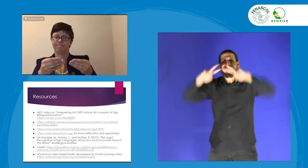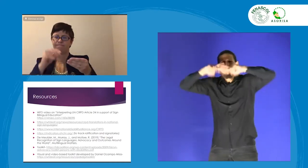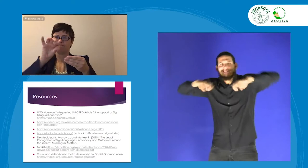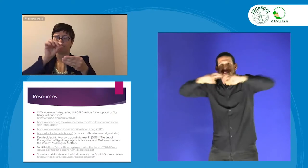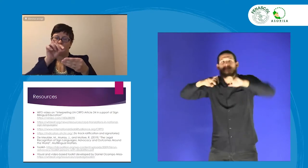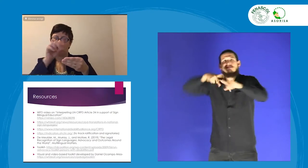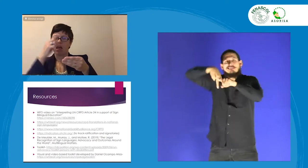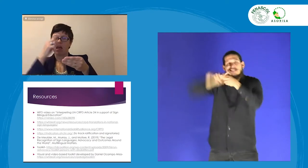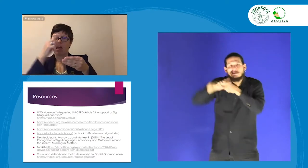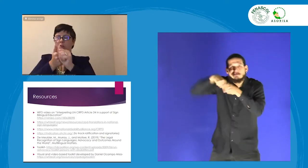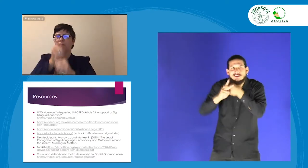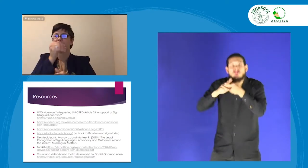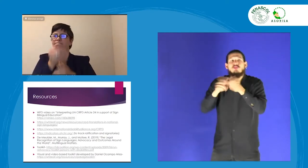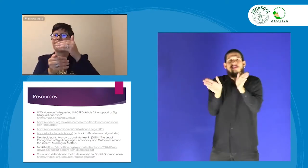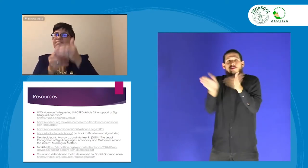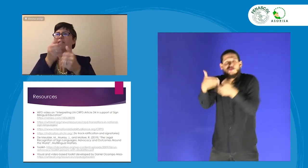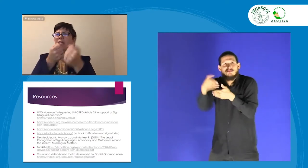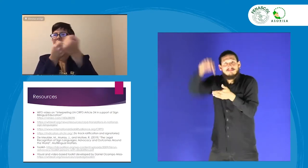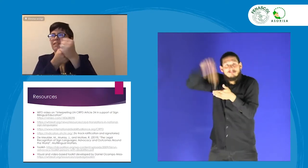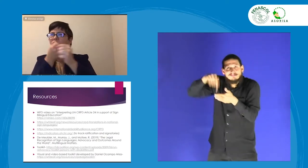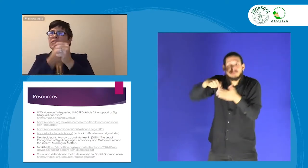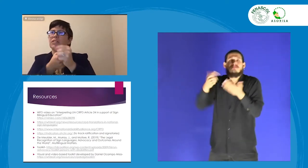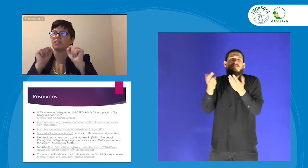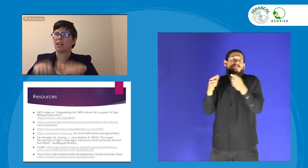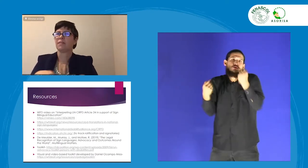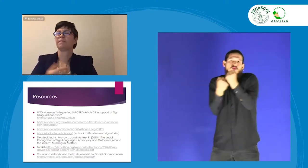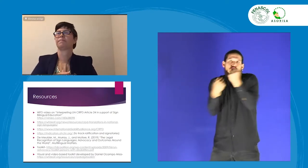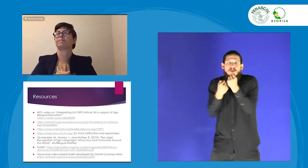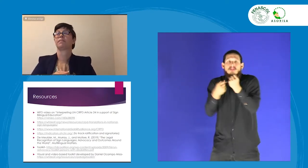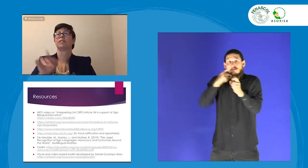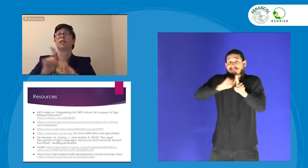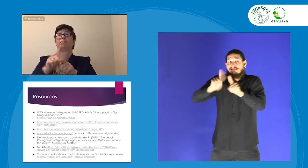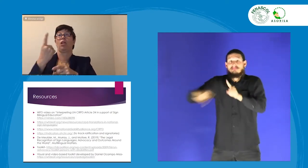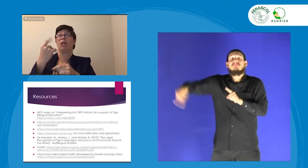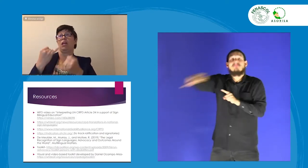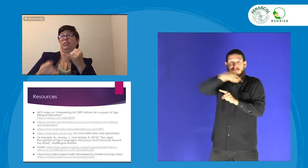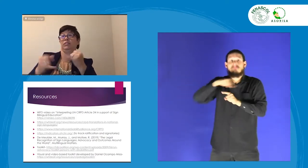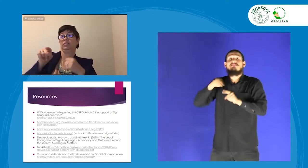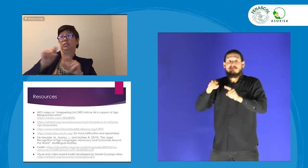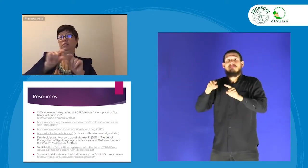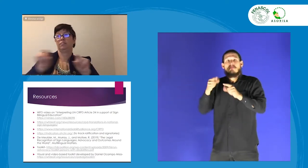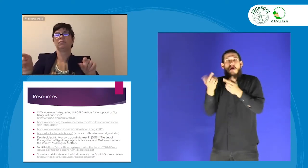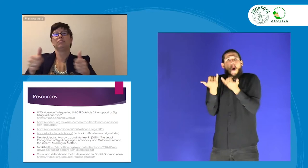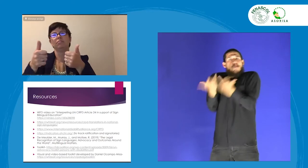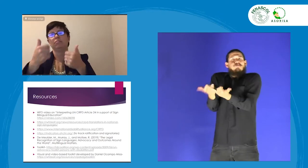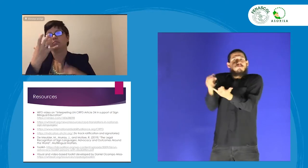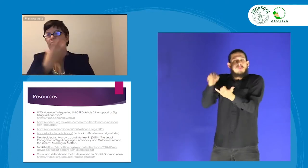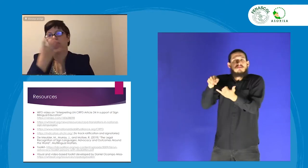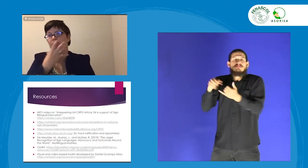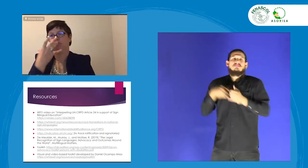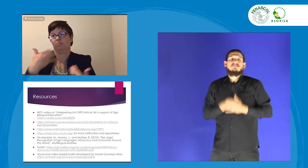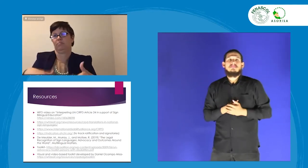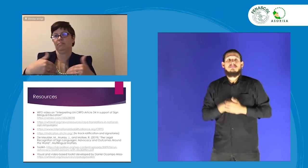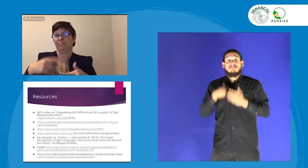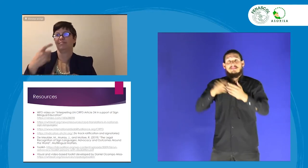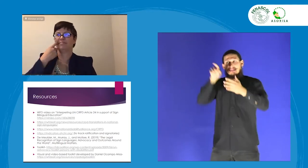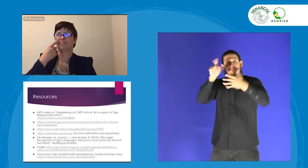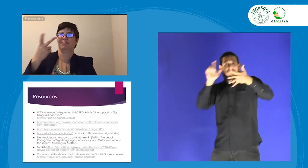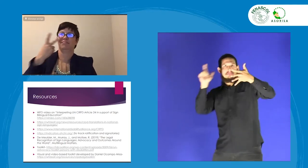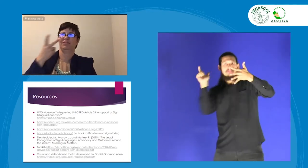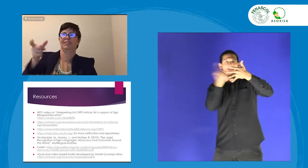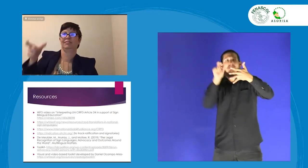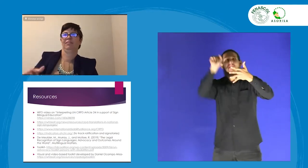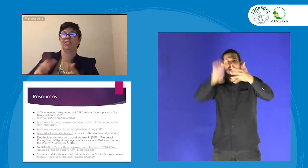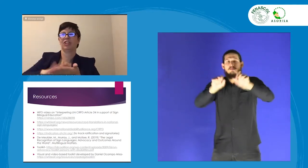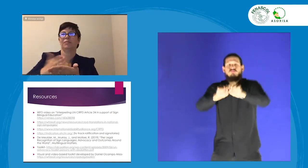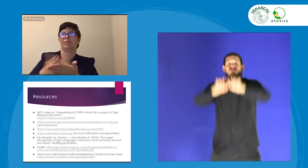Hay un toolbox, una caja de herramientas que ustedes pueden encontrar acerca de esta información para irla desarrollándola más y que